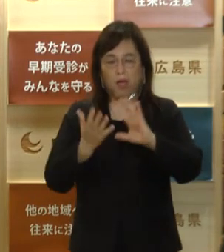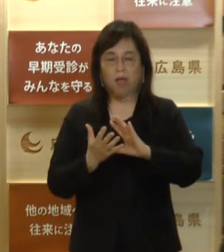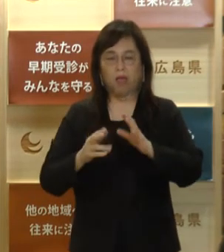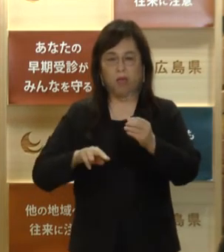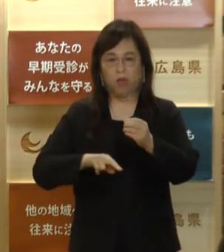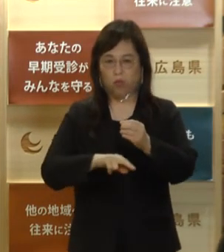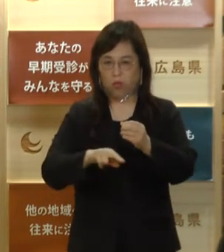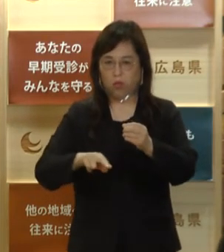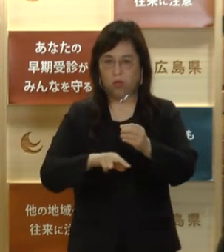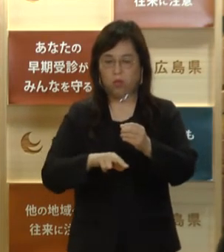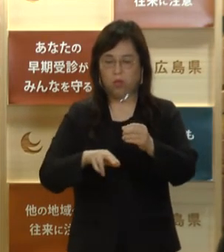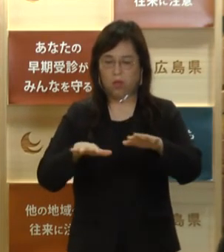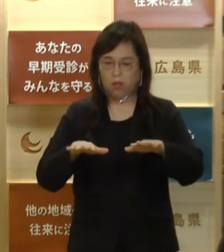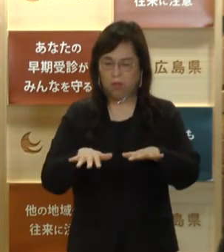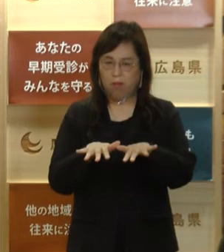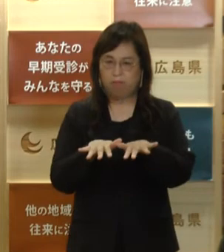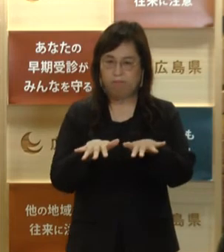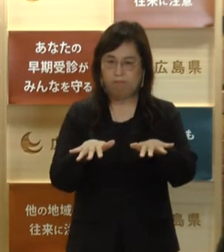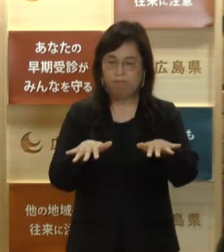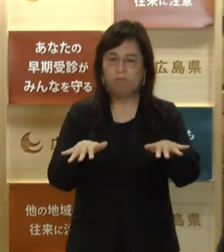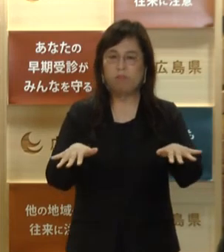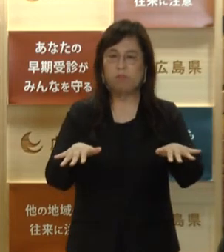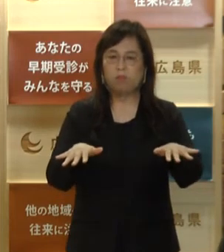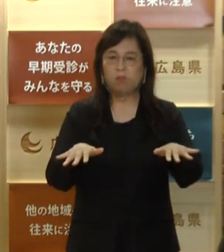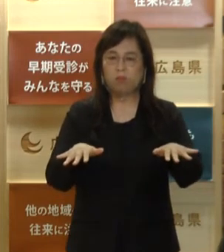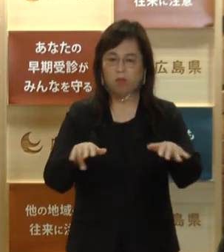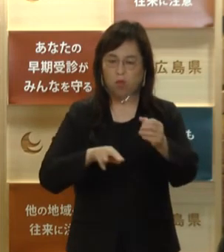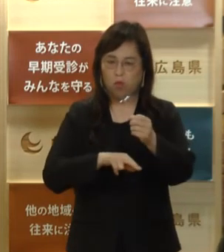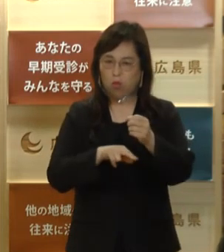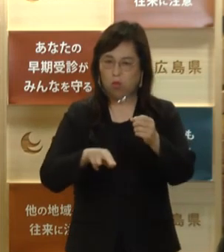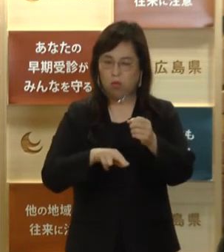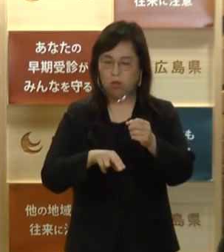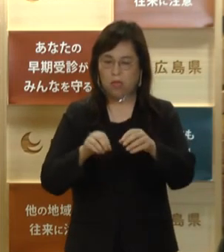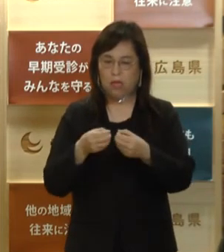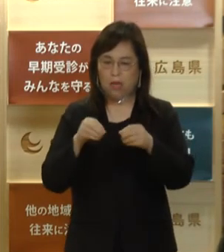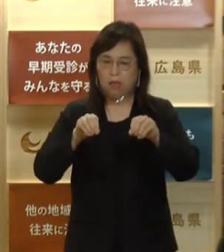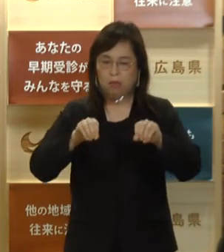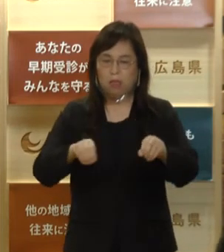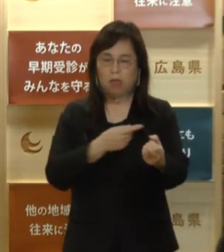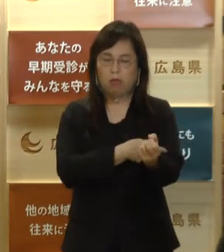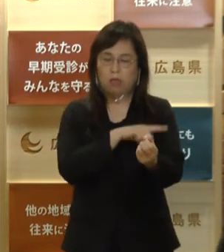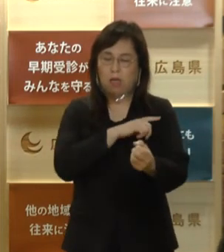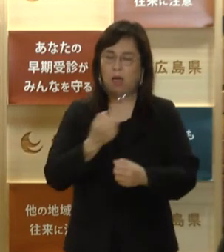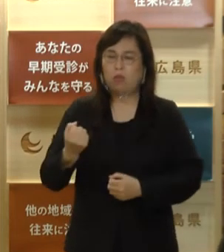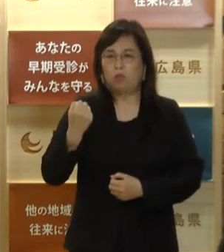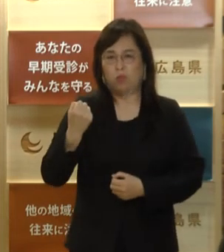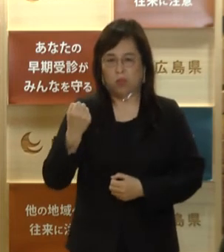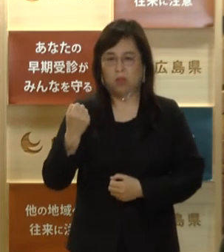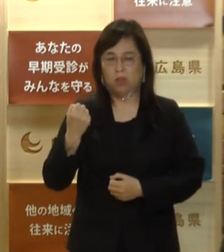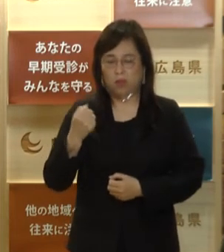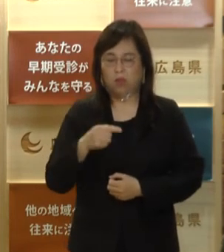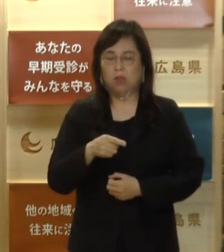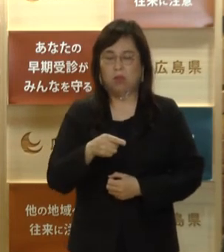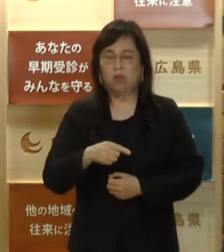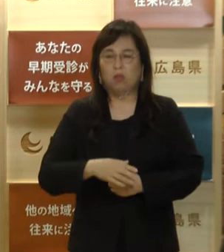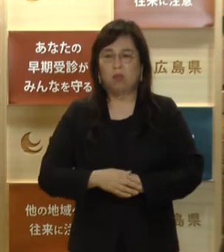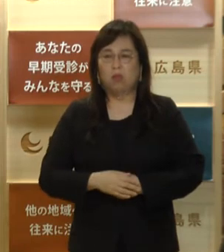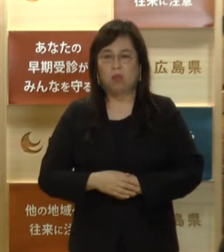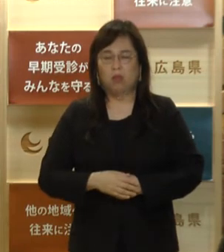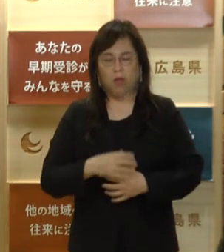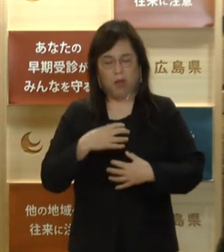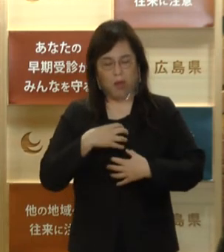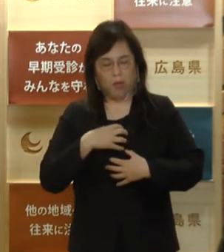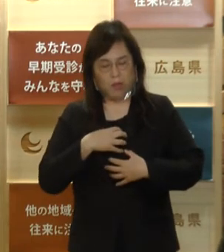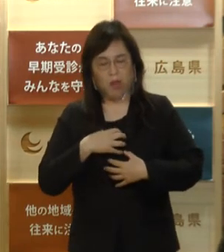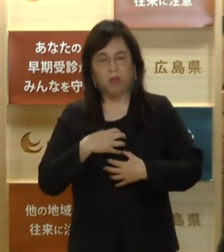国的に増えていてですね、感染力も今までの、ウイルスに比べて高いということで、すごく危機感が